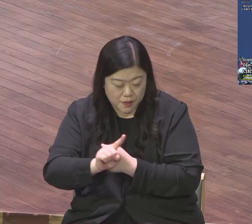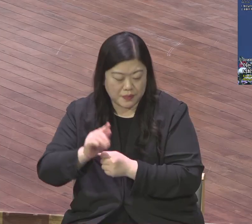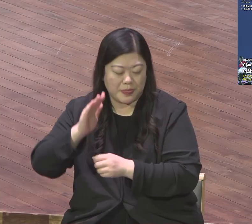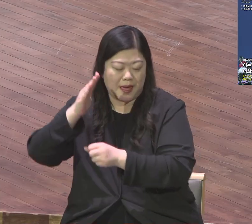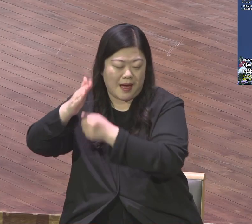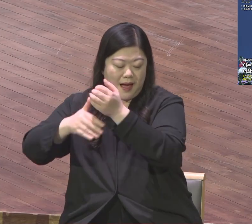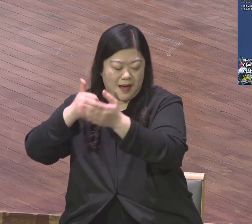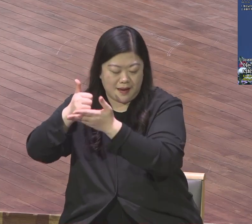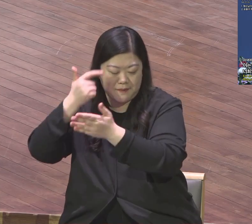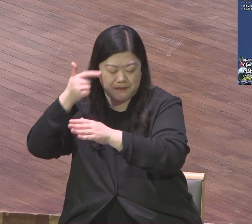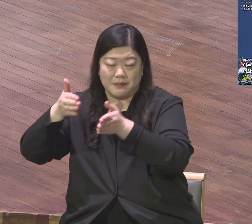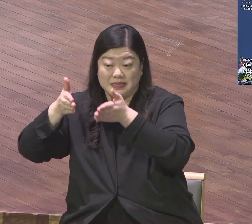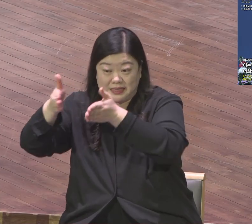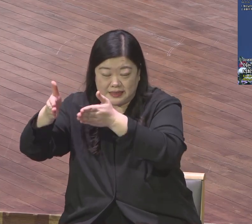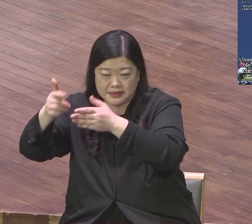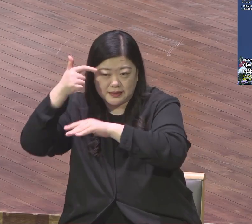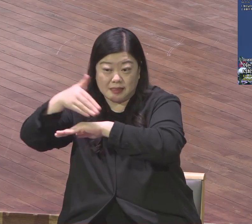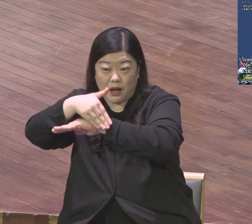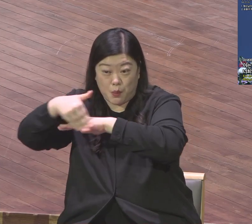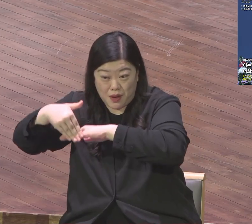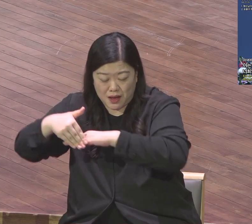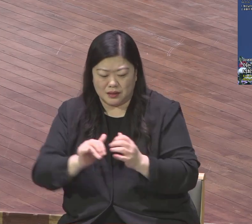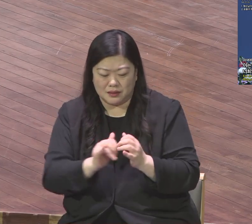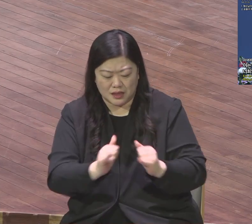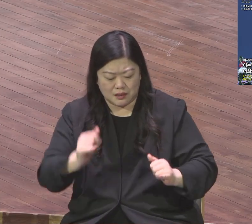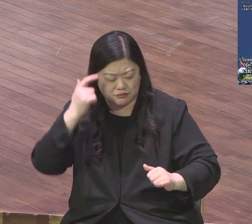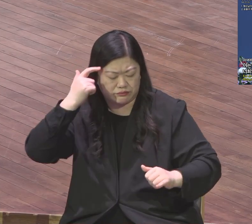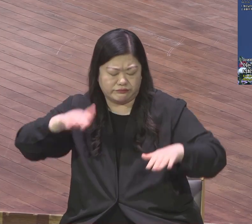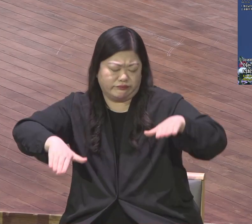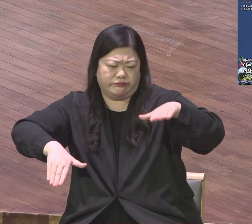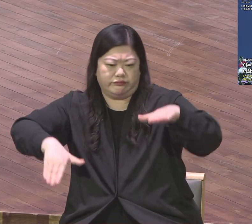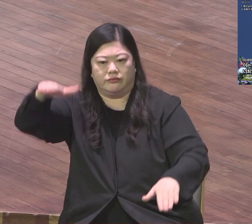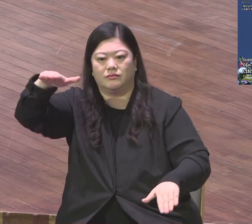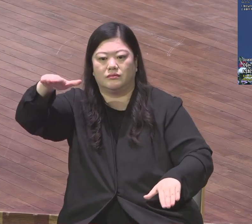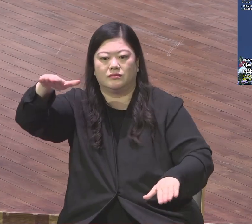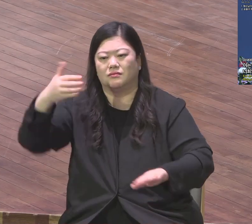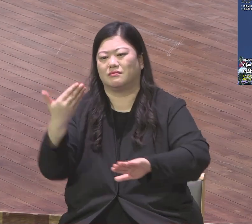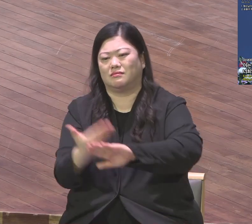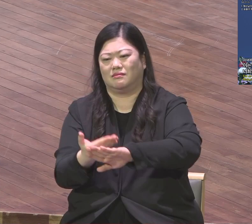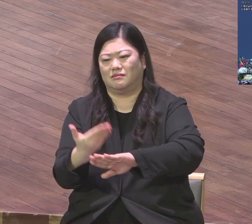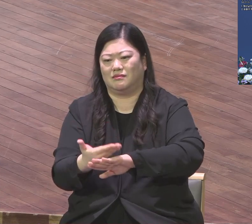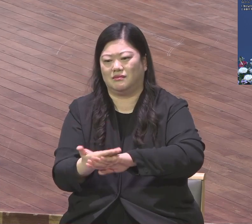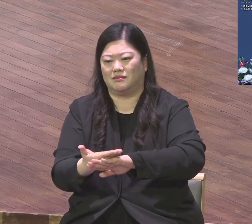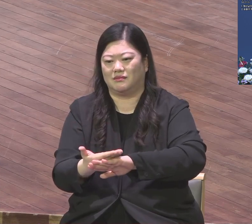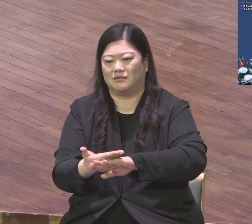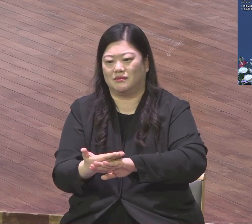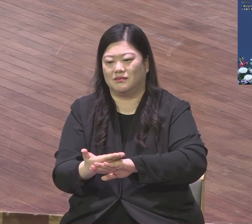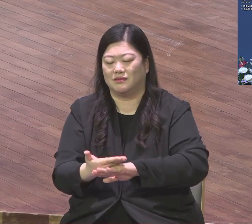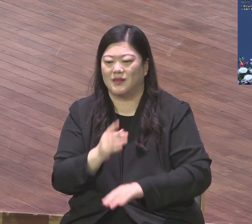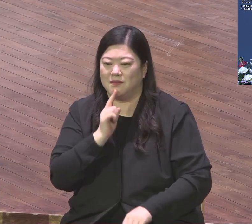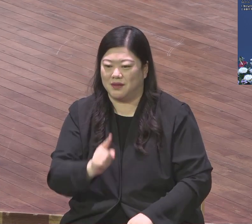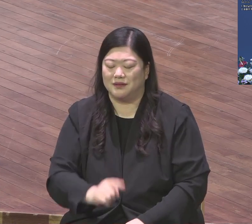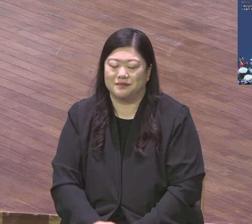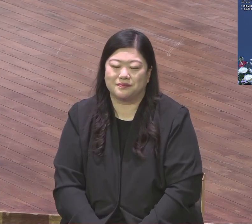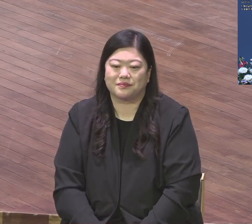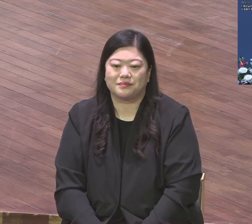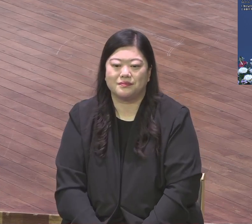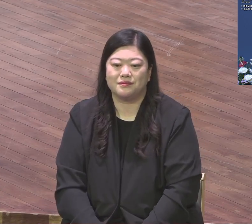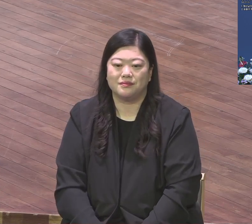길은 너희 길보다 높으며 내 생각은 너희 생각보다 높음이라. 정말 깊이 생각해